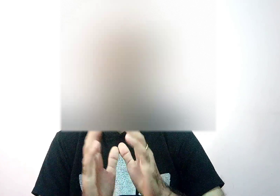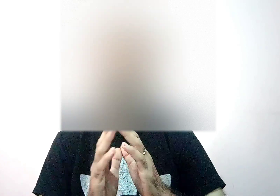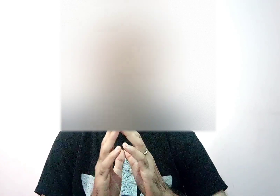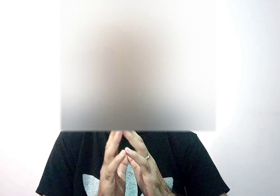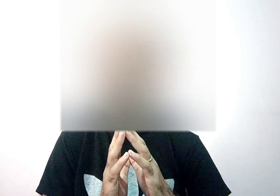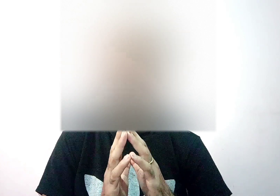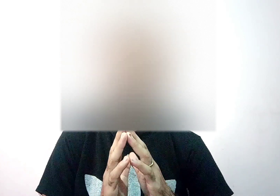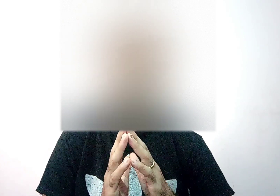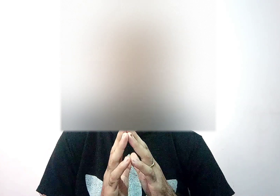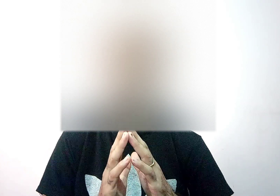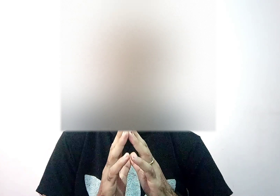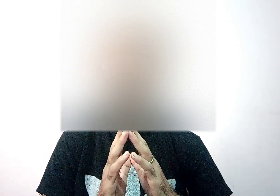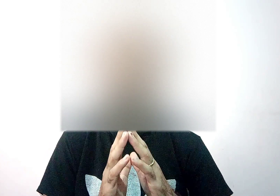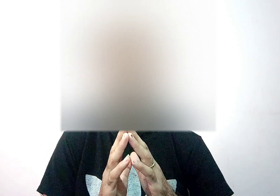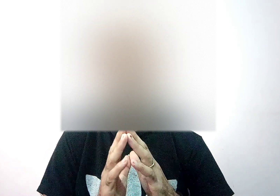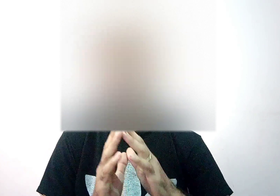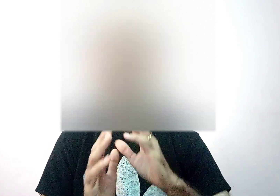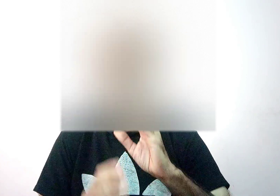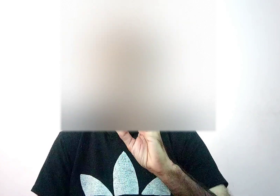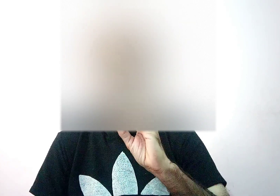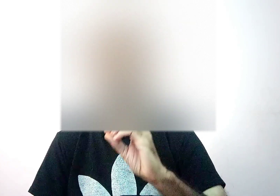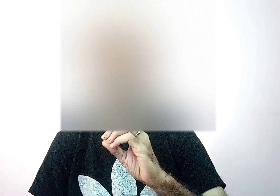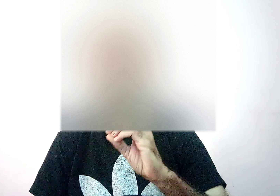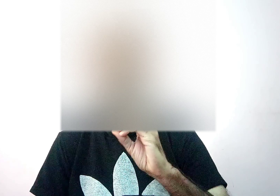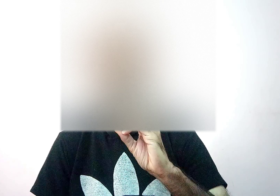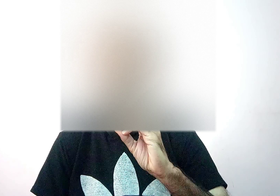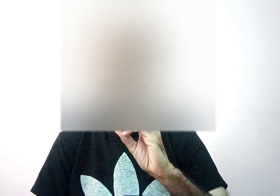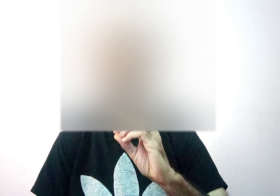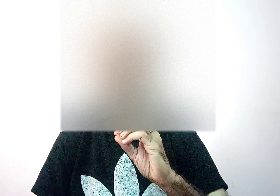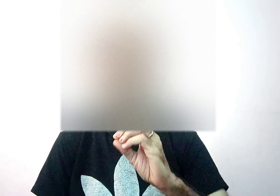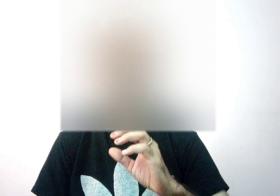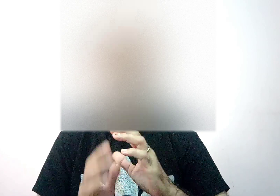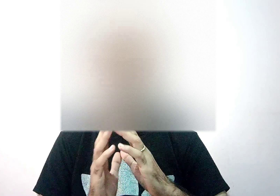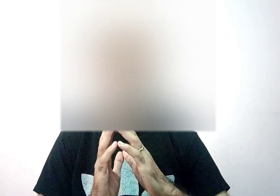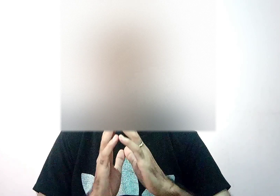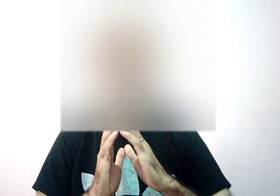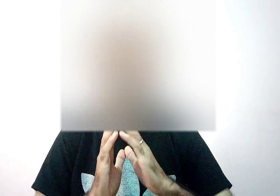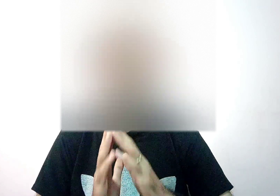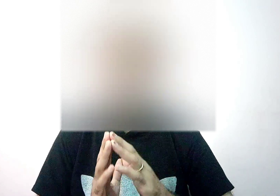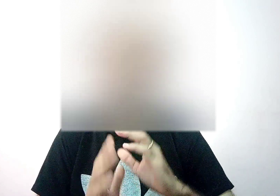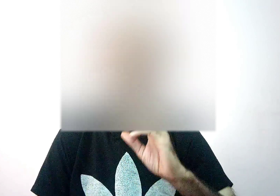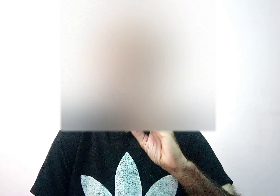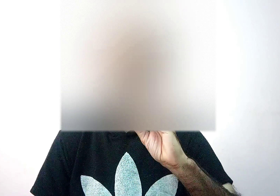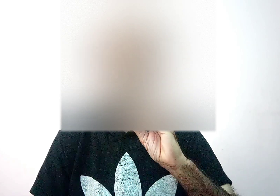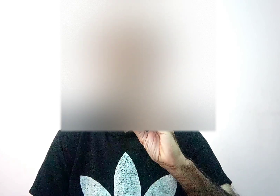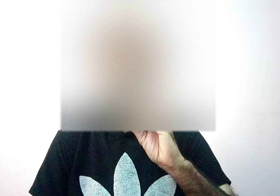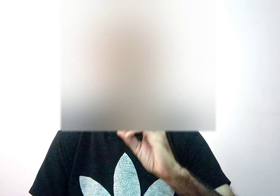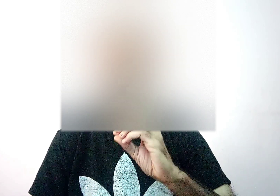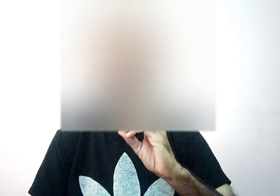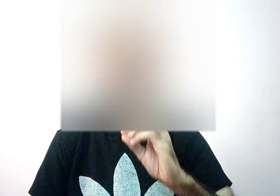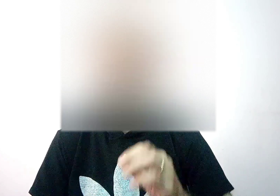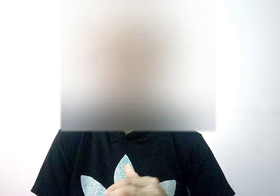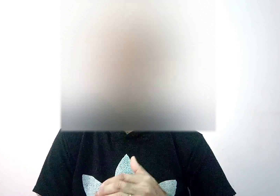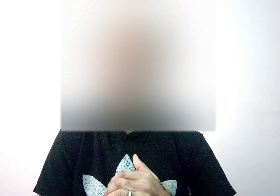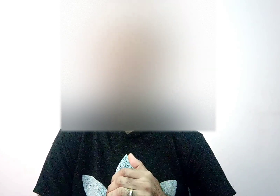الشؤون الافريقيه بمركز الاهرام للدراسات السياسيه، ان مستقبل رئيس الوزراء الاثيوبي ابي